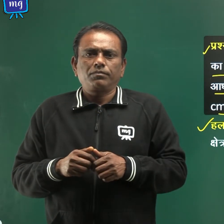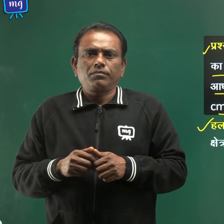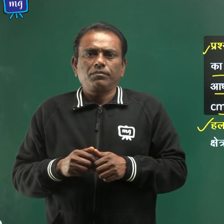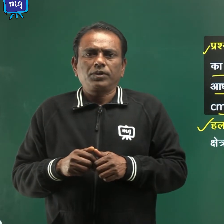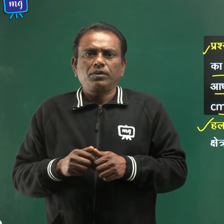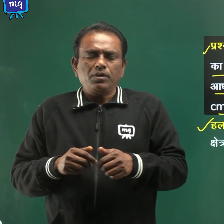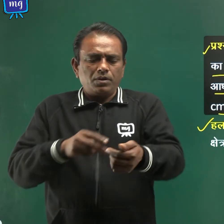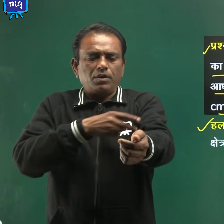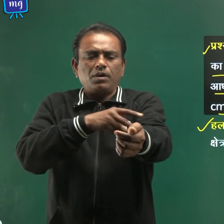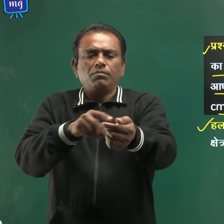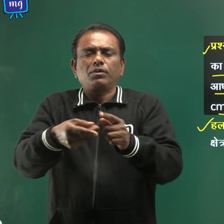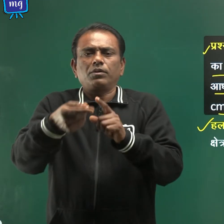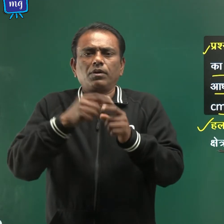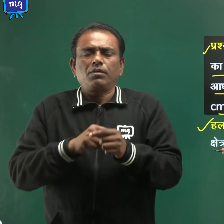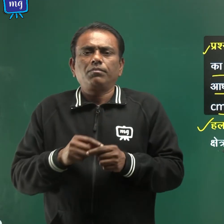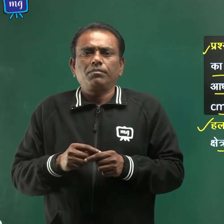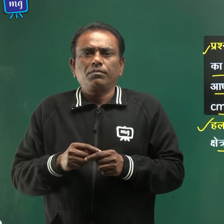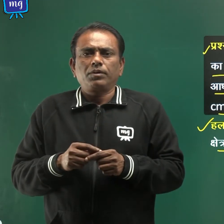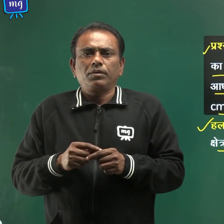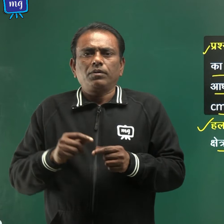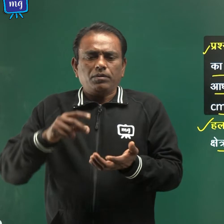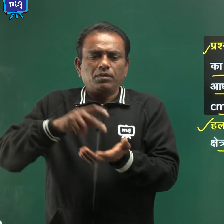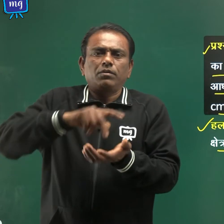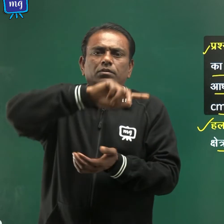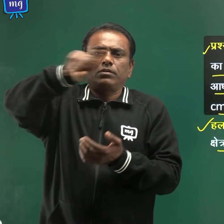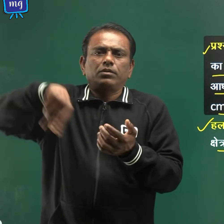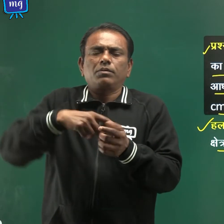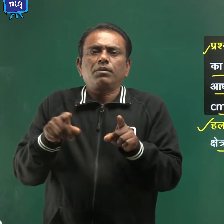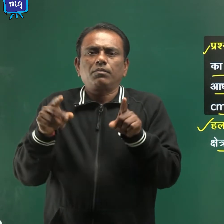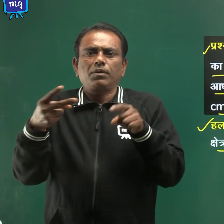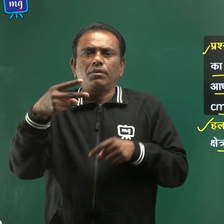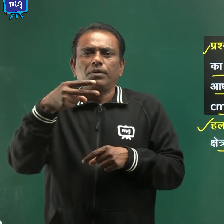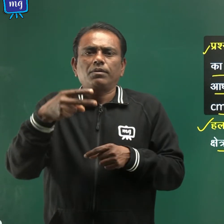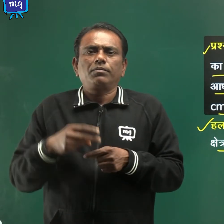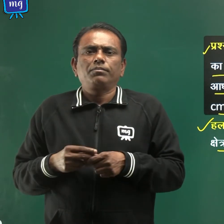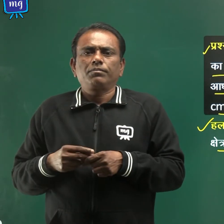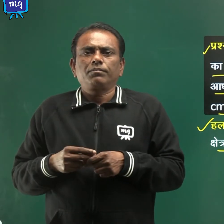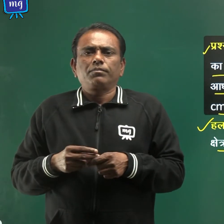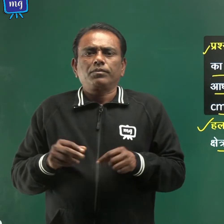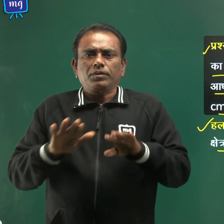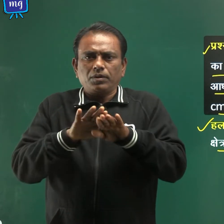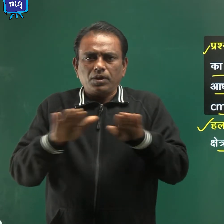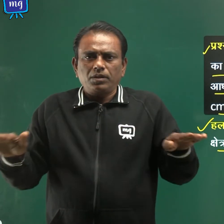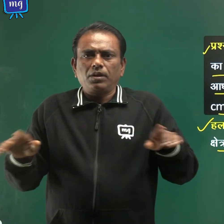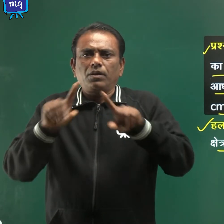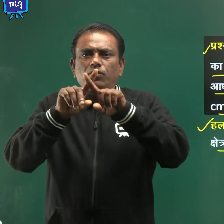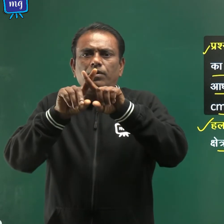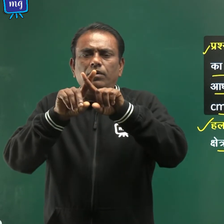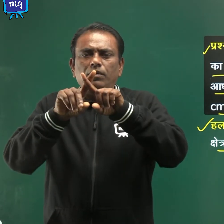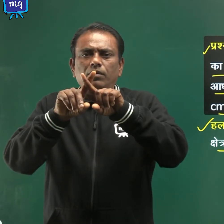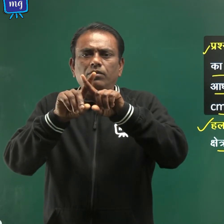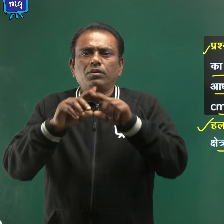के समांतर चतुर्भुज का का क्षेत्रफल बराबर को आधार बना